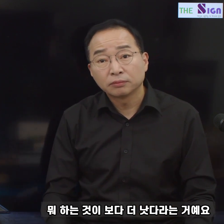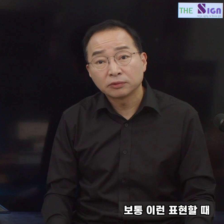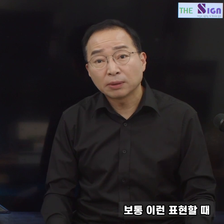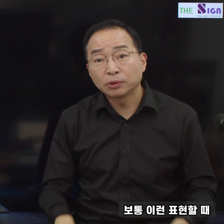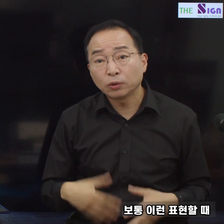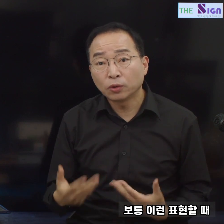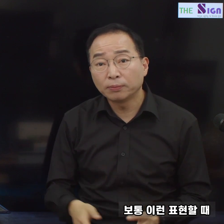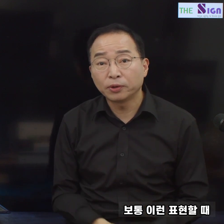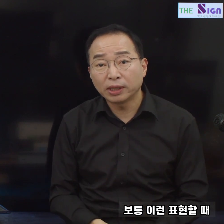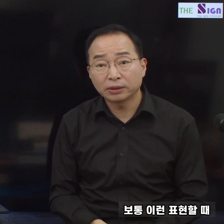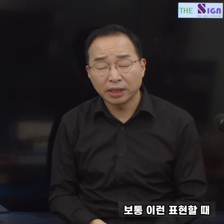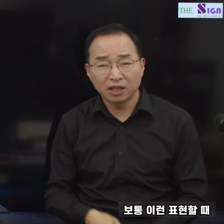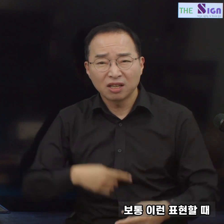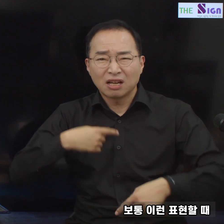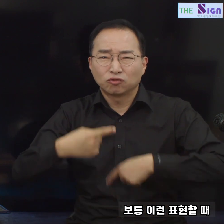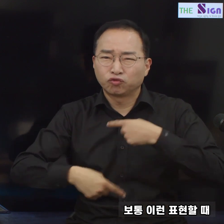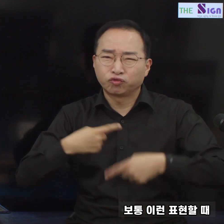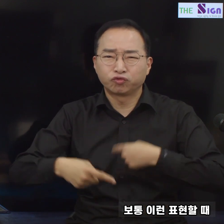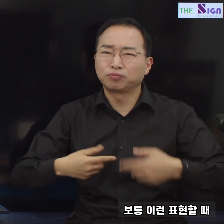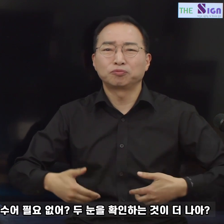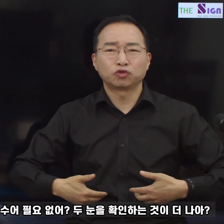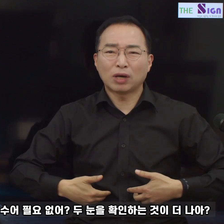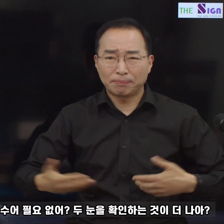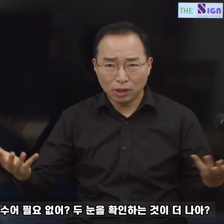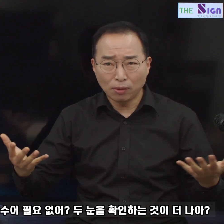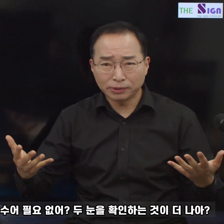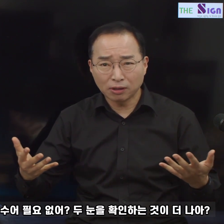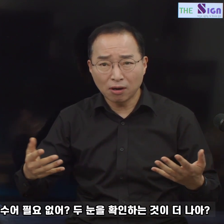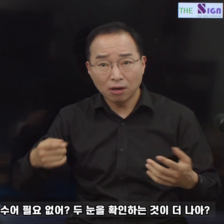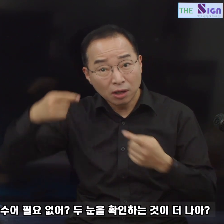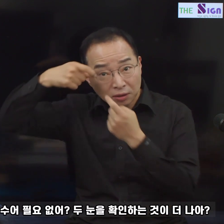자, 보통 이런 표현할 때 수화 필요 없어.